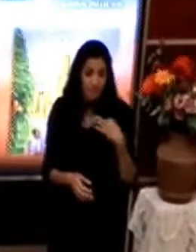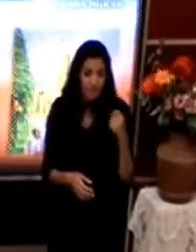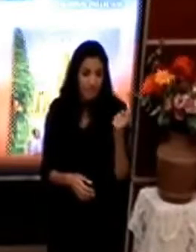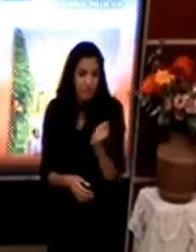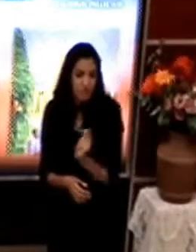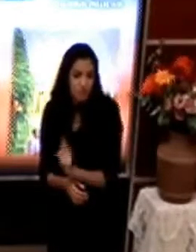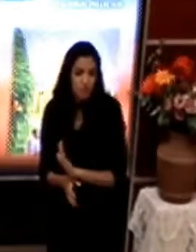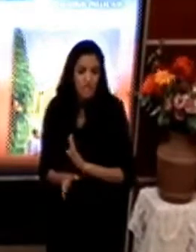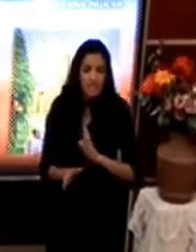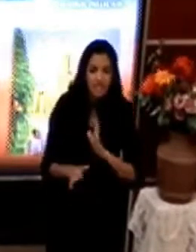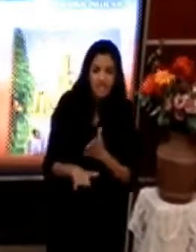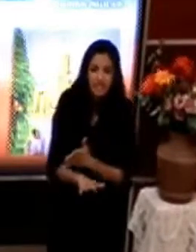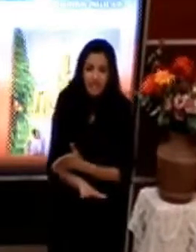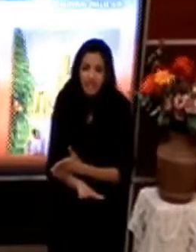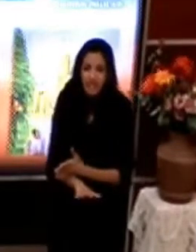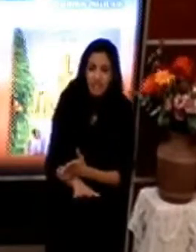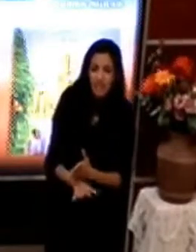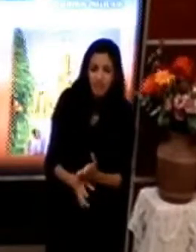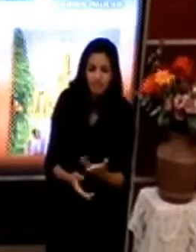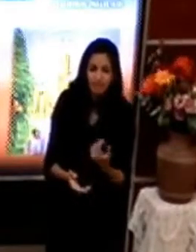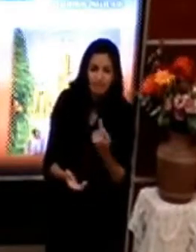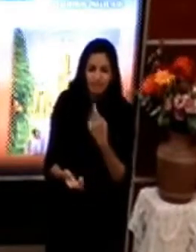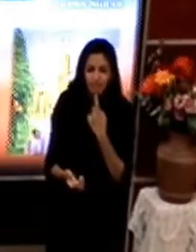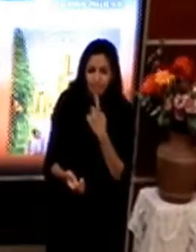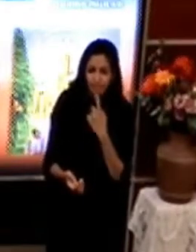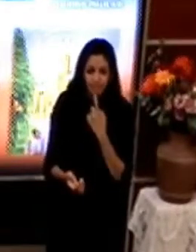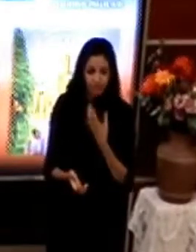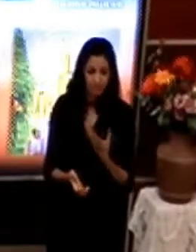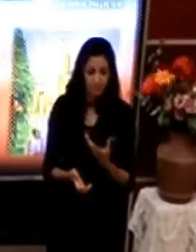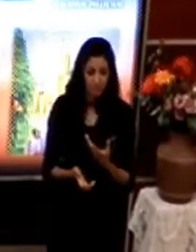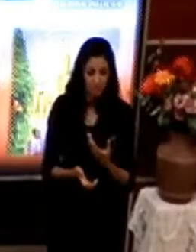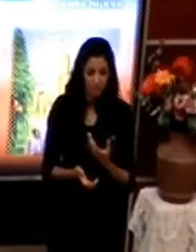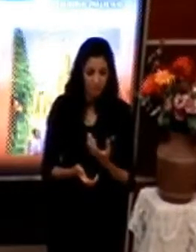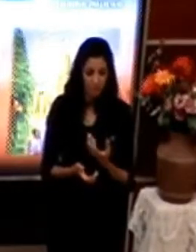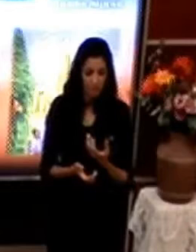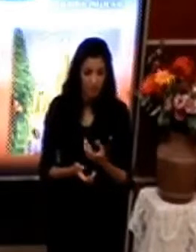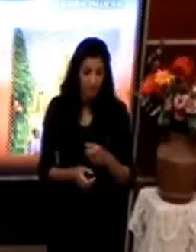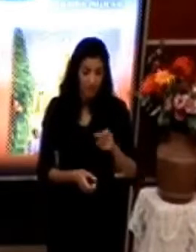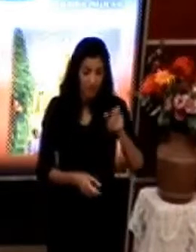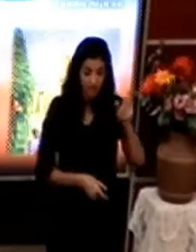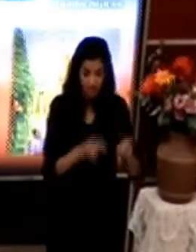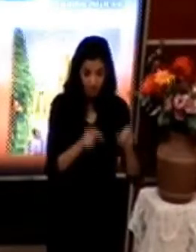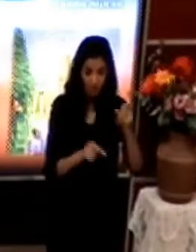no estaba, decía, hacía que la gente ganara mucha plata,